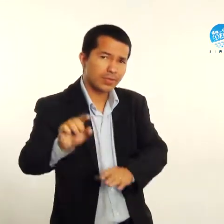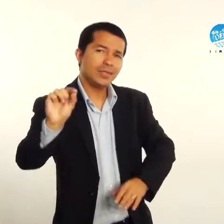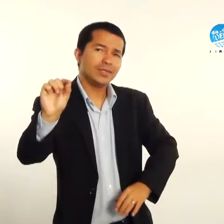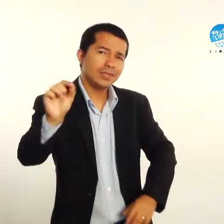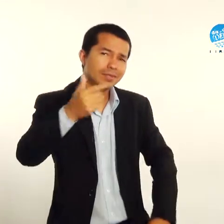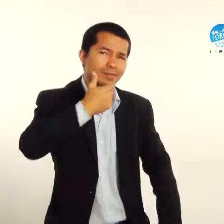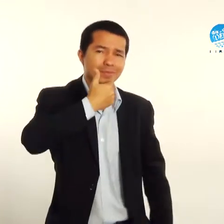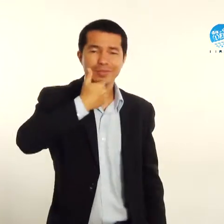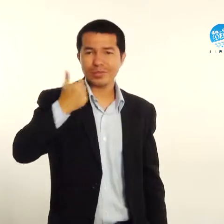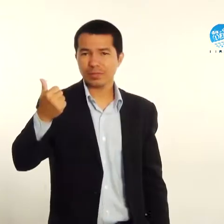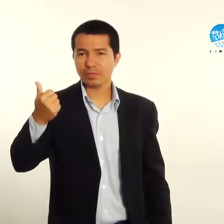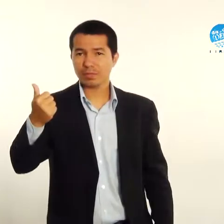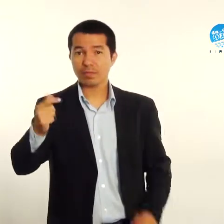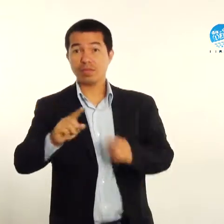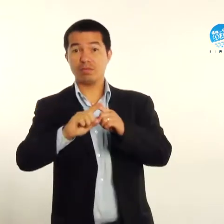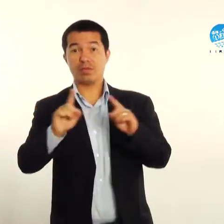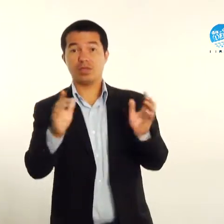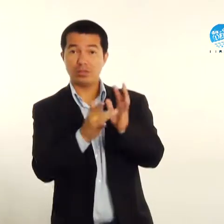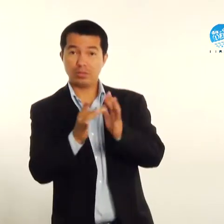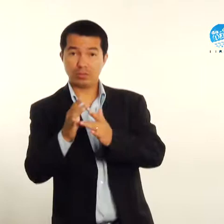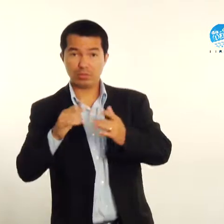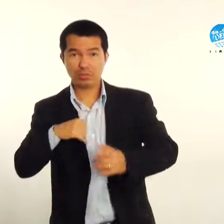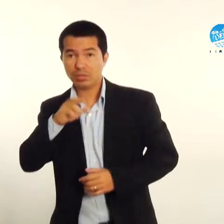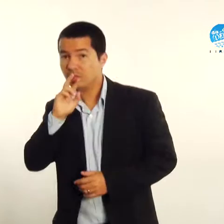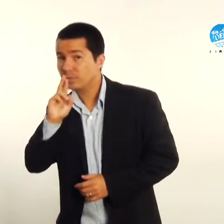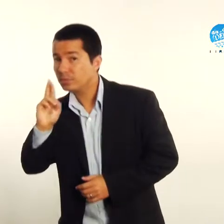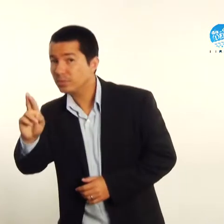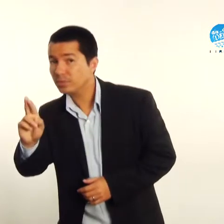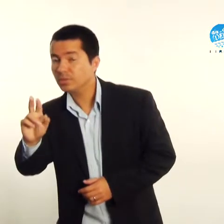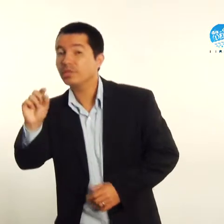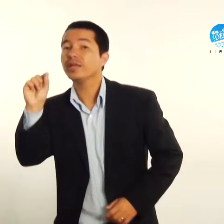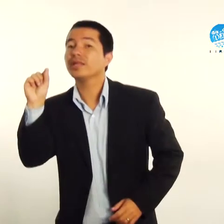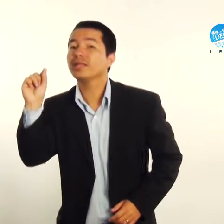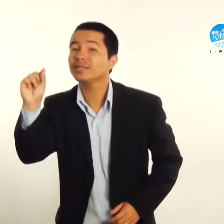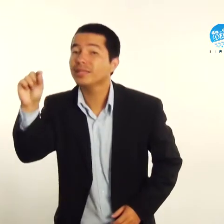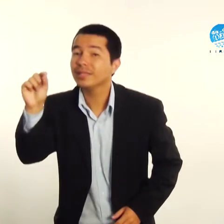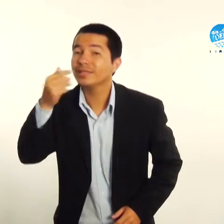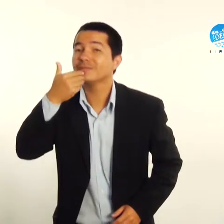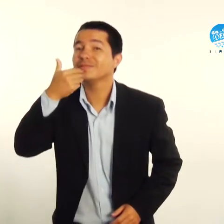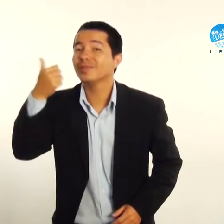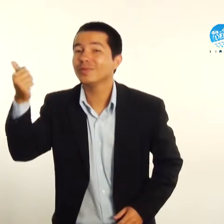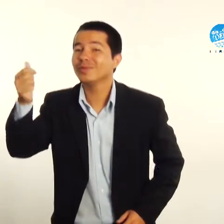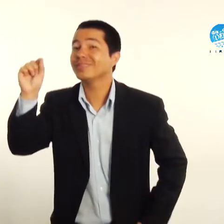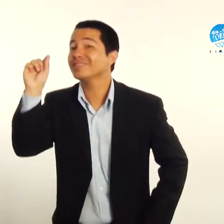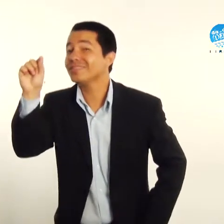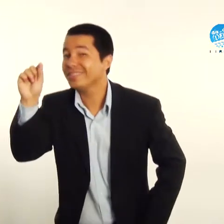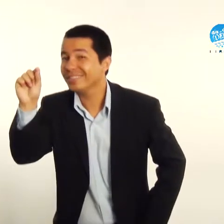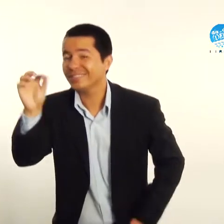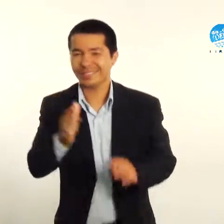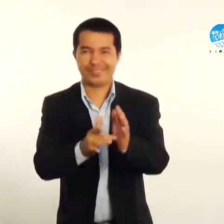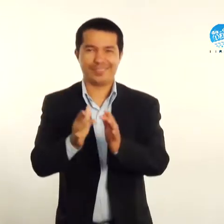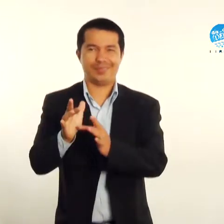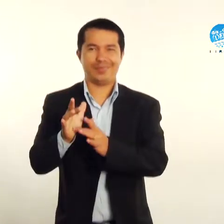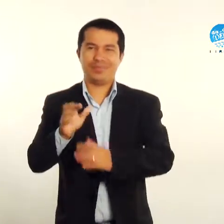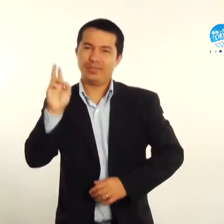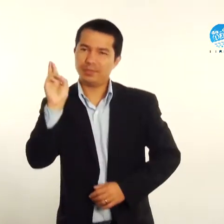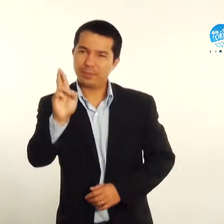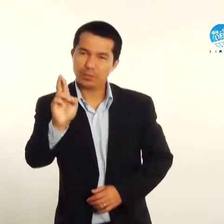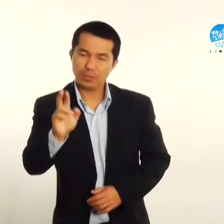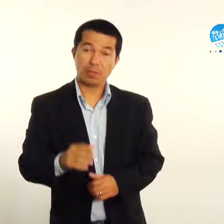E aí Jesus, ele vai responder essa pergunta de uma maneira diferente.